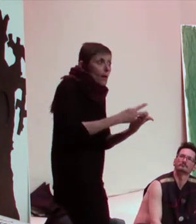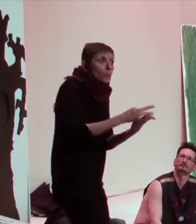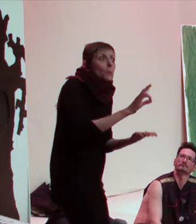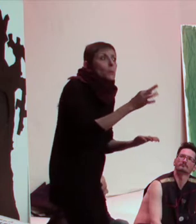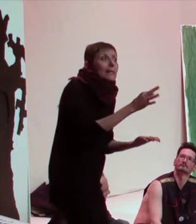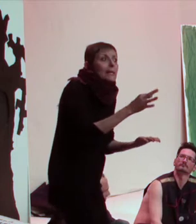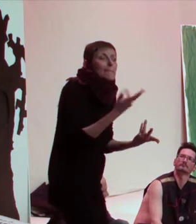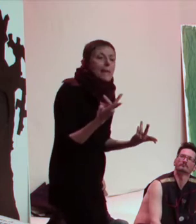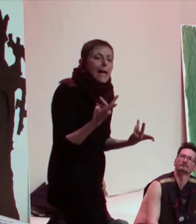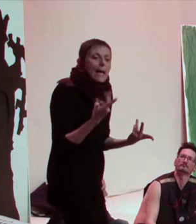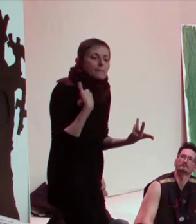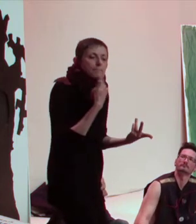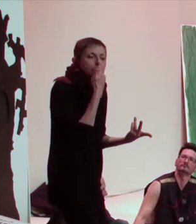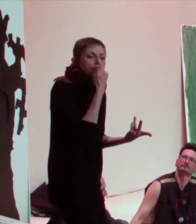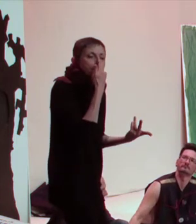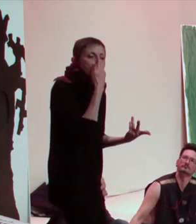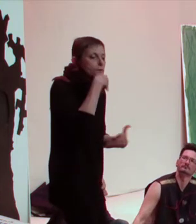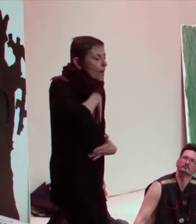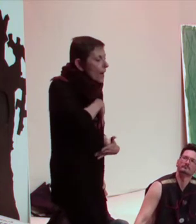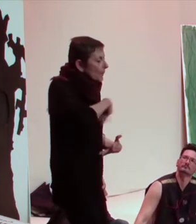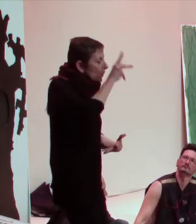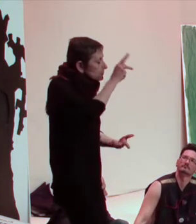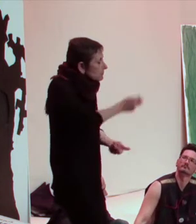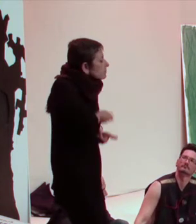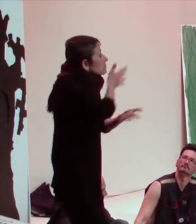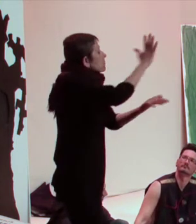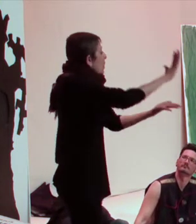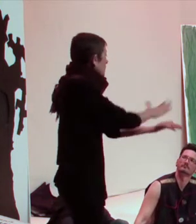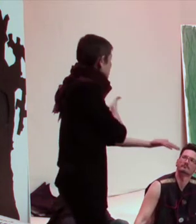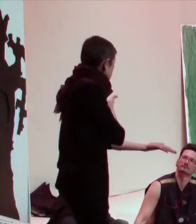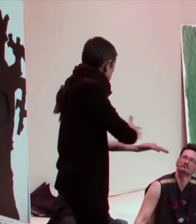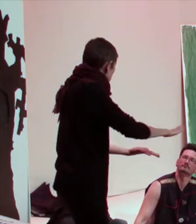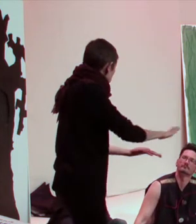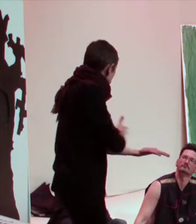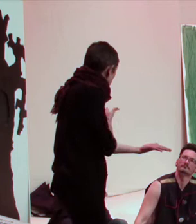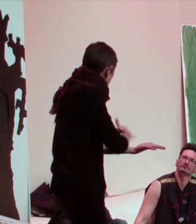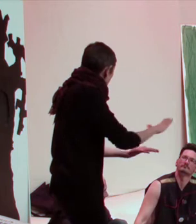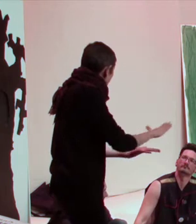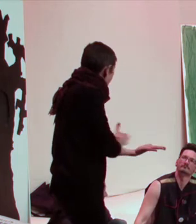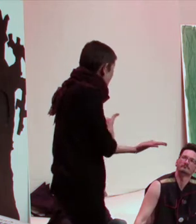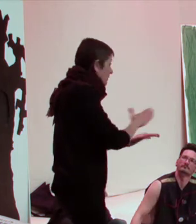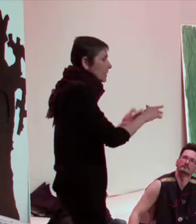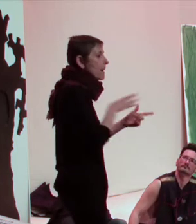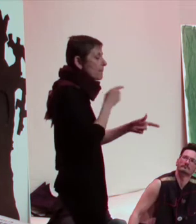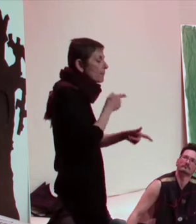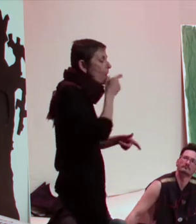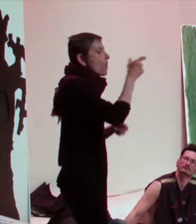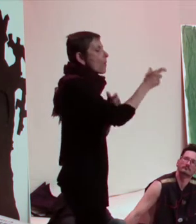une histoire, un acte poétique. Le mot revient, l'énergie, le corps, enfin